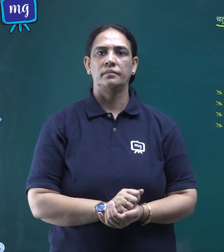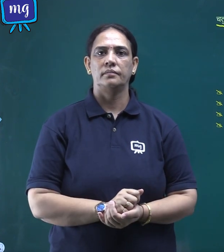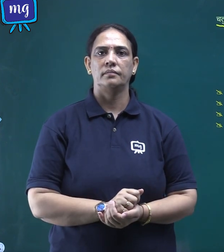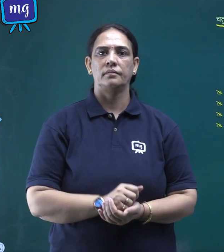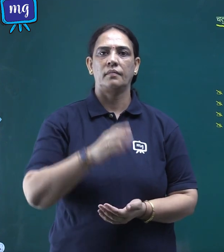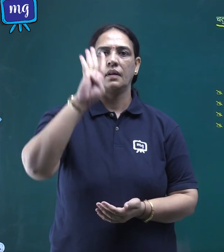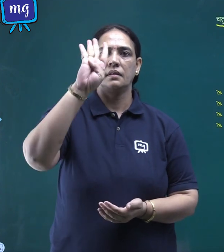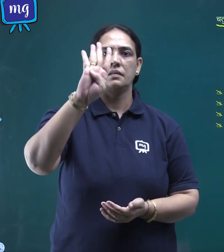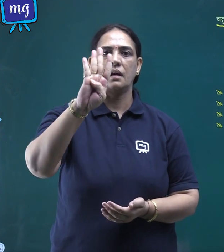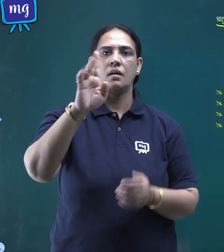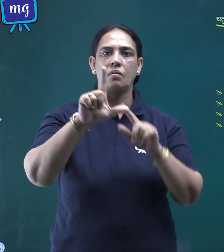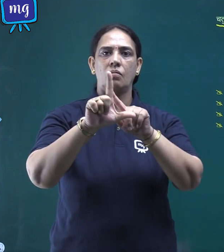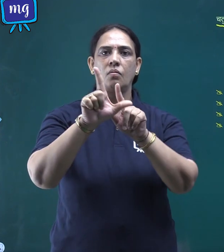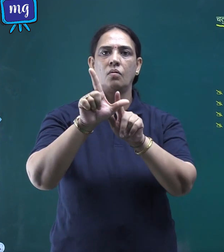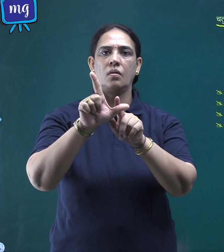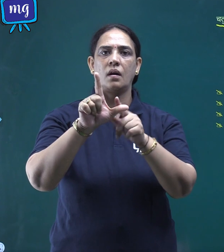चारों कोणों का योग